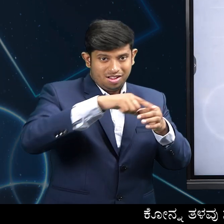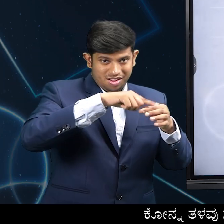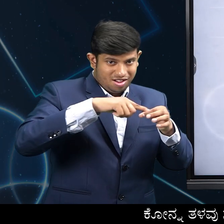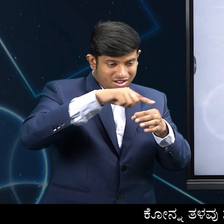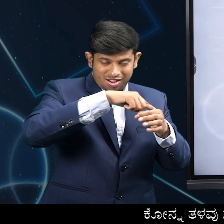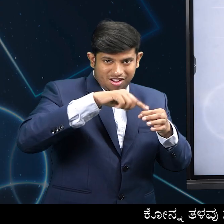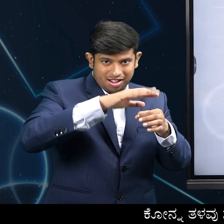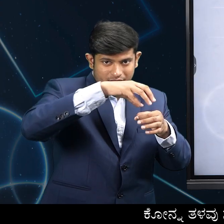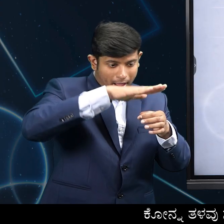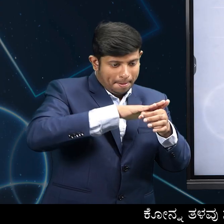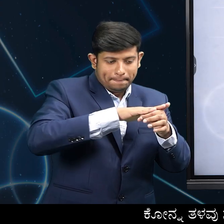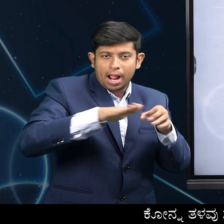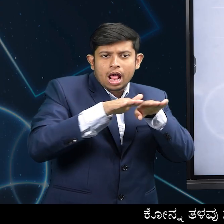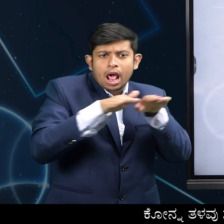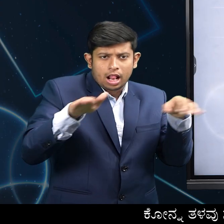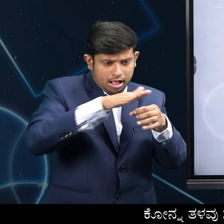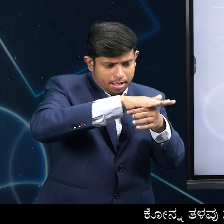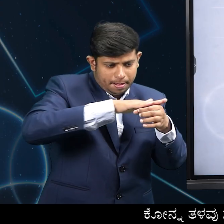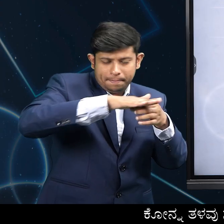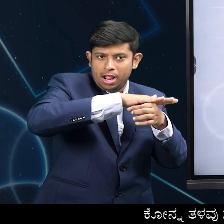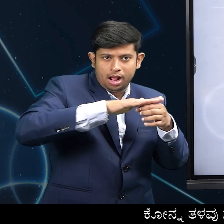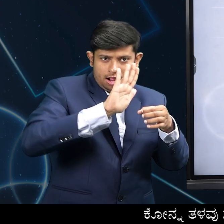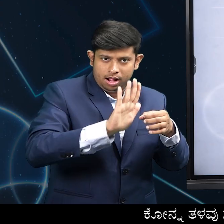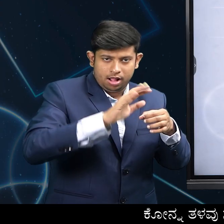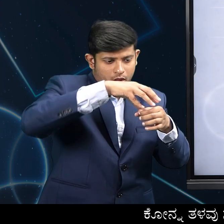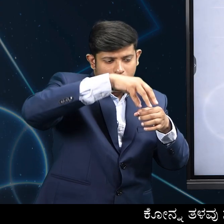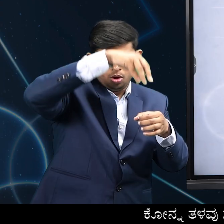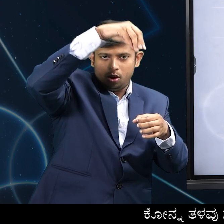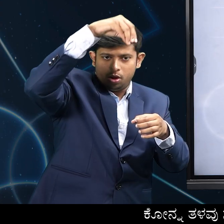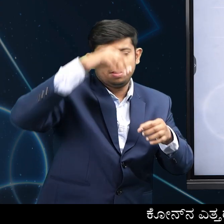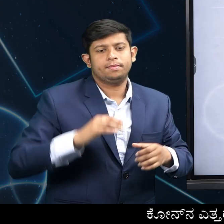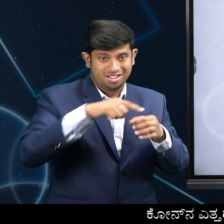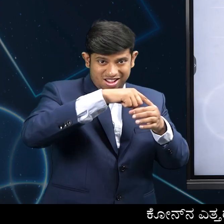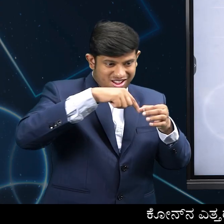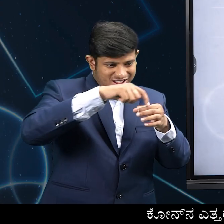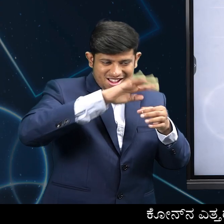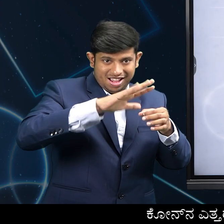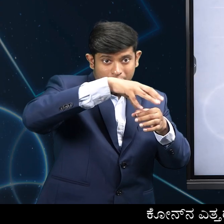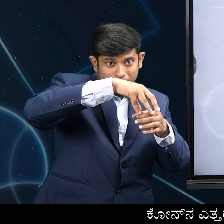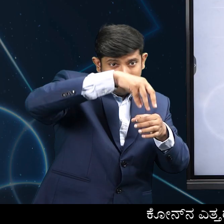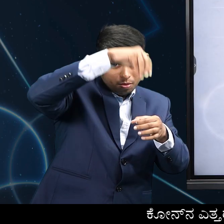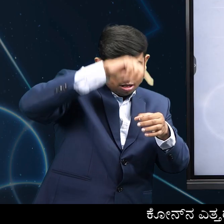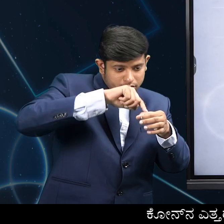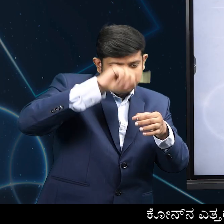ಕೋನ್ನ ತಳವು ಸಮತಟ್ಟಾದ ವೃತ್ತಾಕಾರದ ಆಕಾರವನ್ನ ಹೊಂದಿದೆ. ಕೋನ್ನ ಎತ್ತರವು ತಳದಿಂದ ತುದಿಗೆ